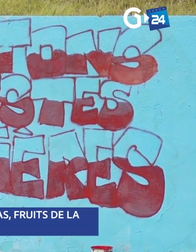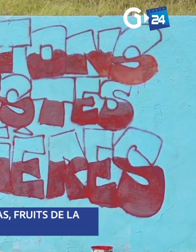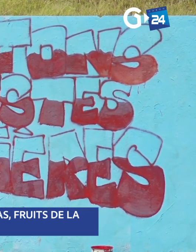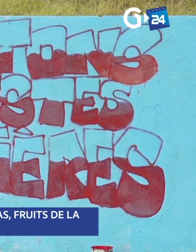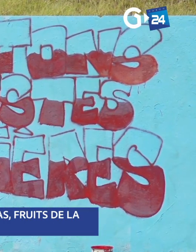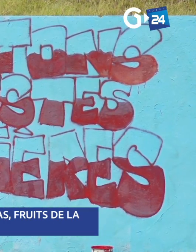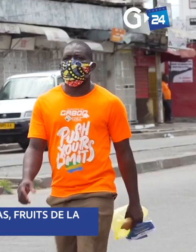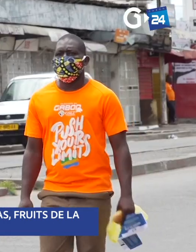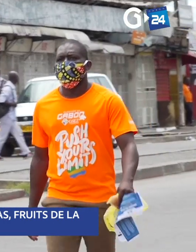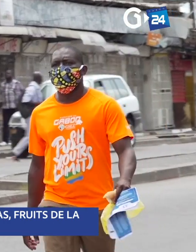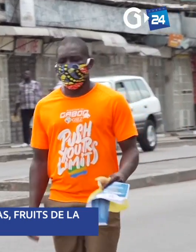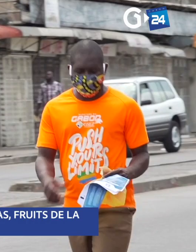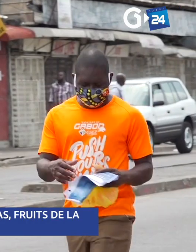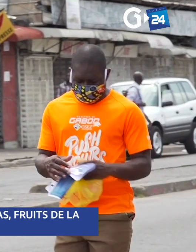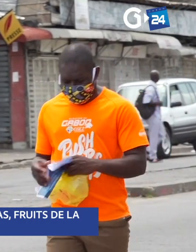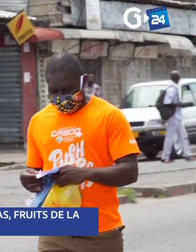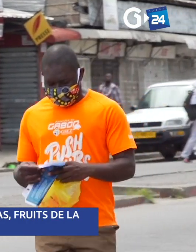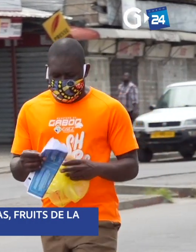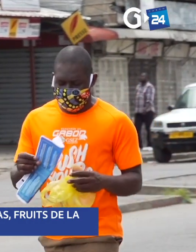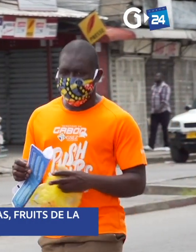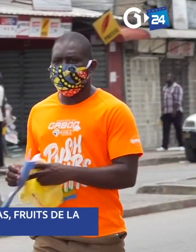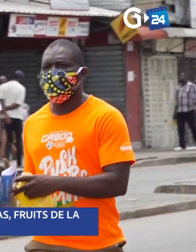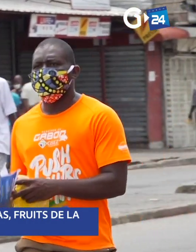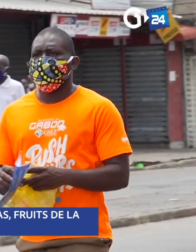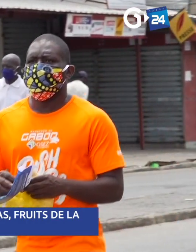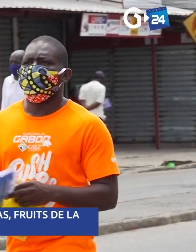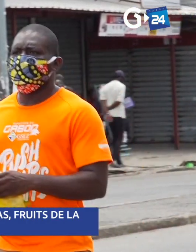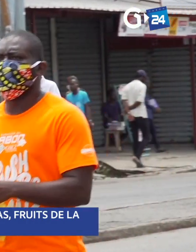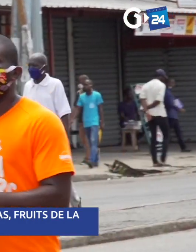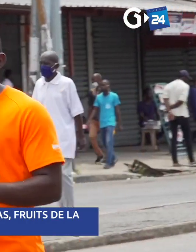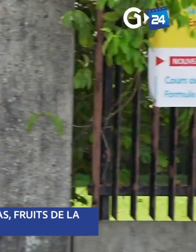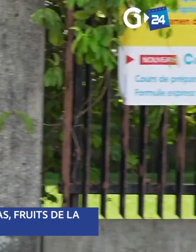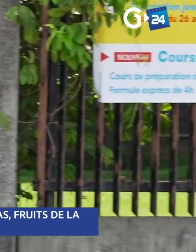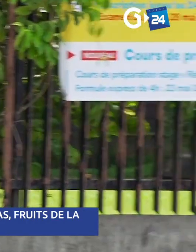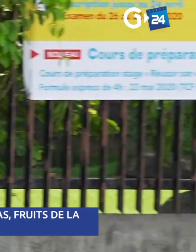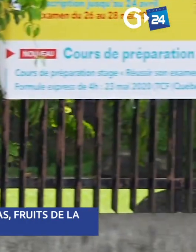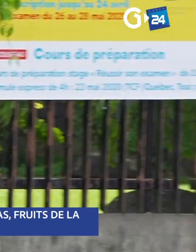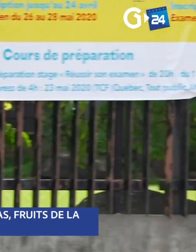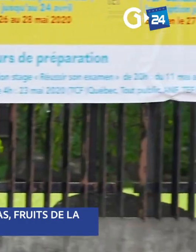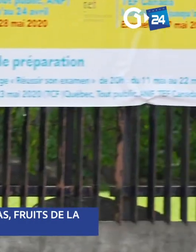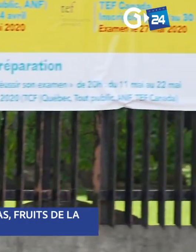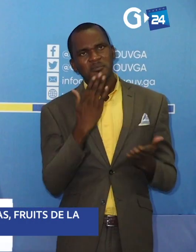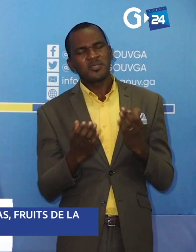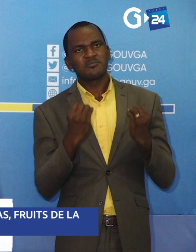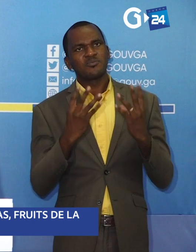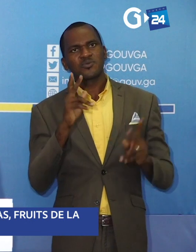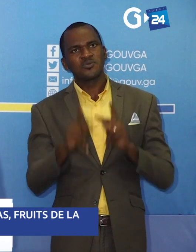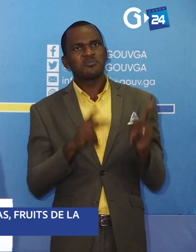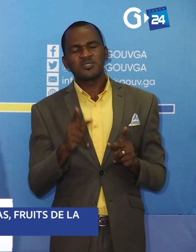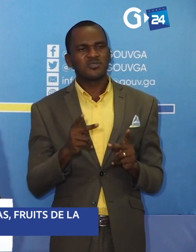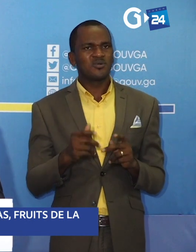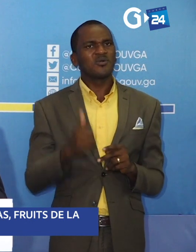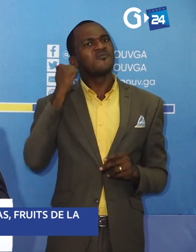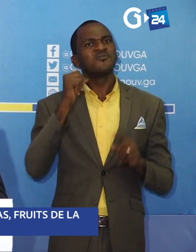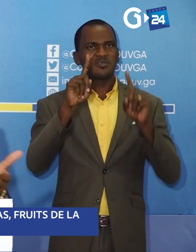contaminations, encore des contaminations, le nombre grimpe. Pour le porte-parole du COPIL, ce serait l'insouciance qui est à